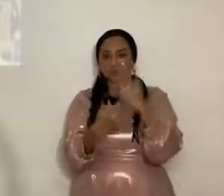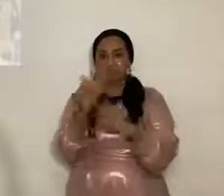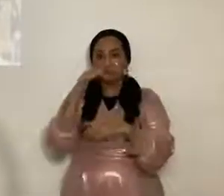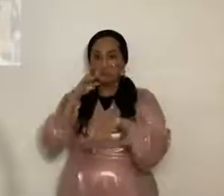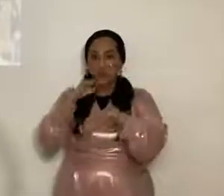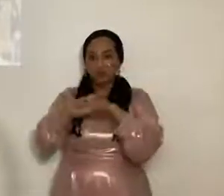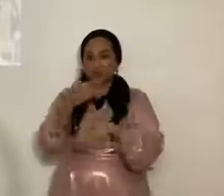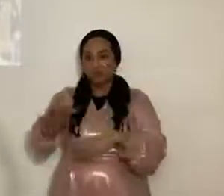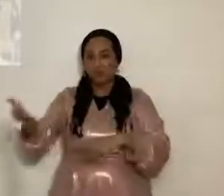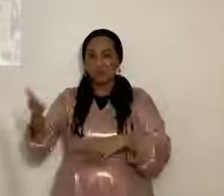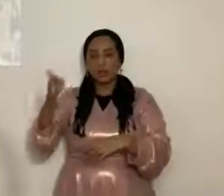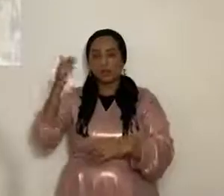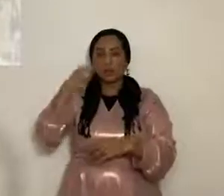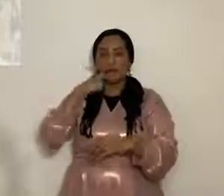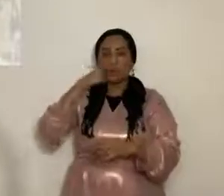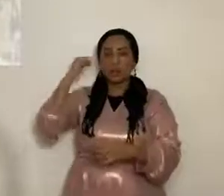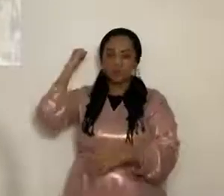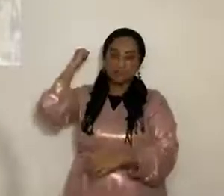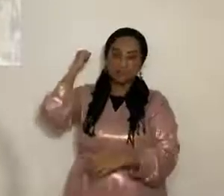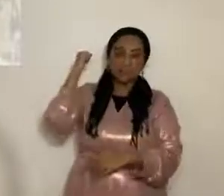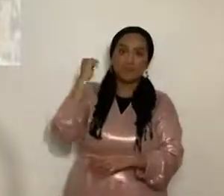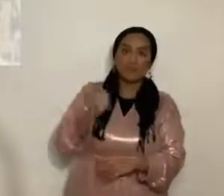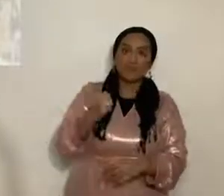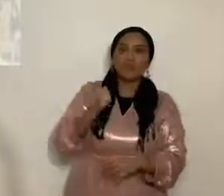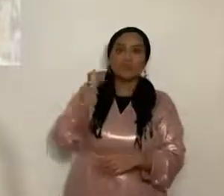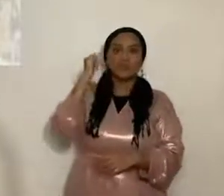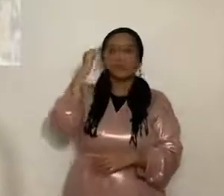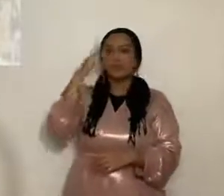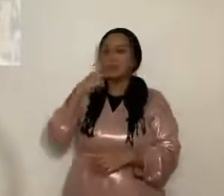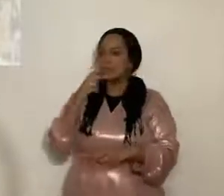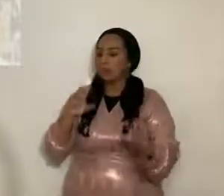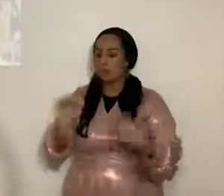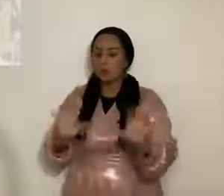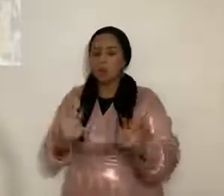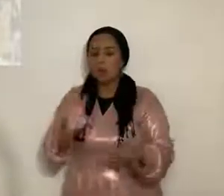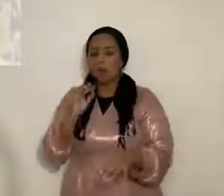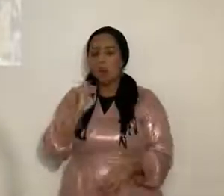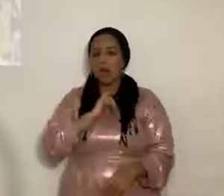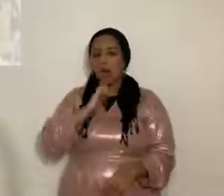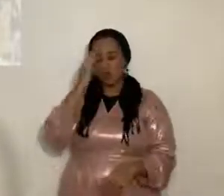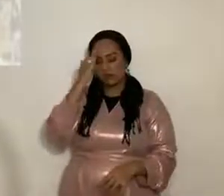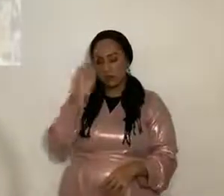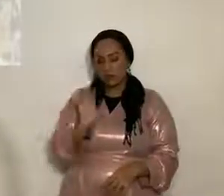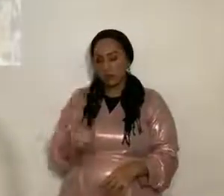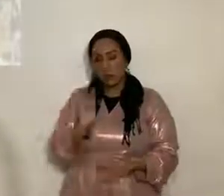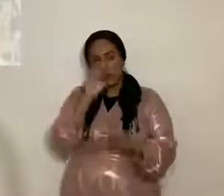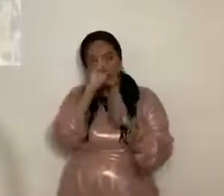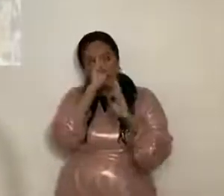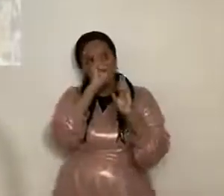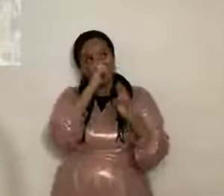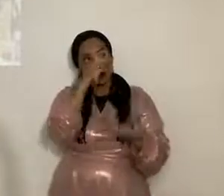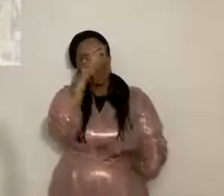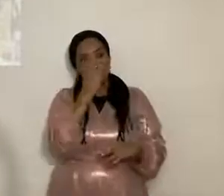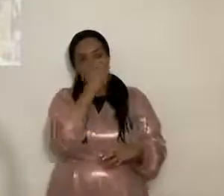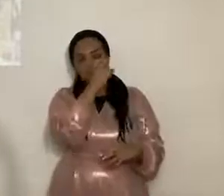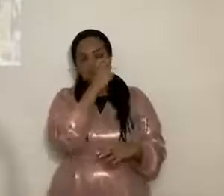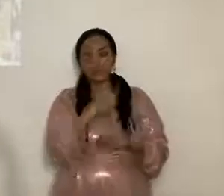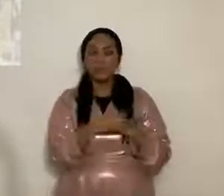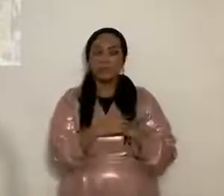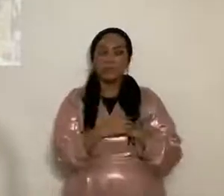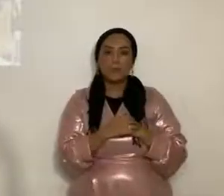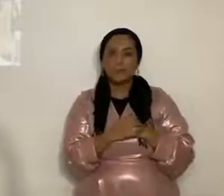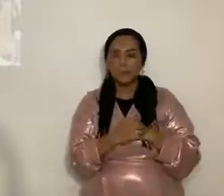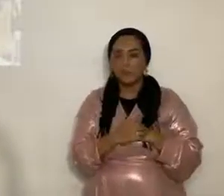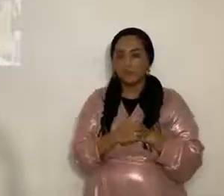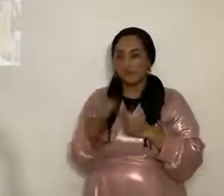el muchacho, ni le hagas nada, porque ya conozco que temes a Elohim, por cuanto no me rehusaste